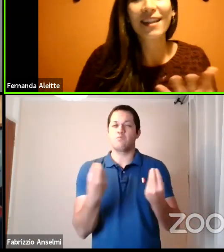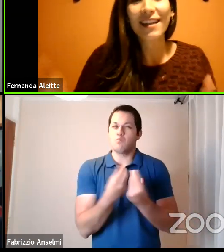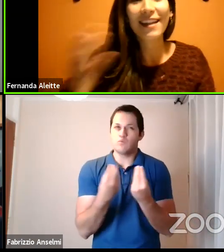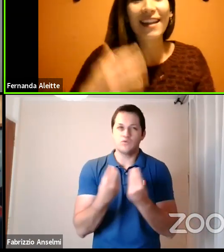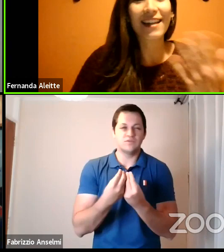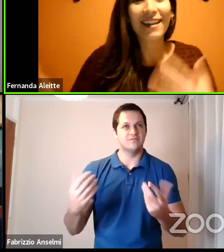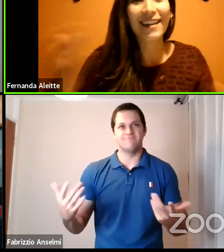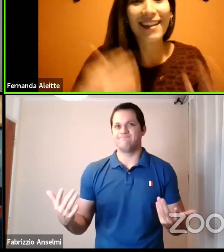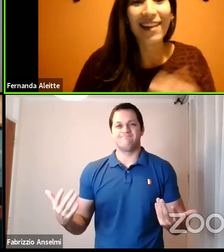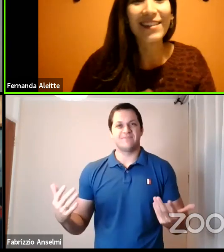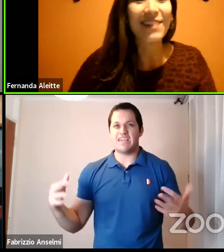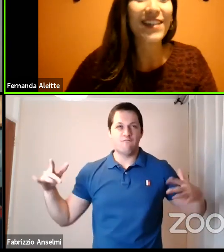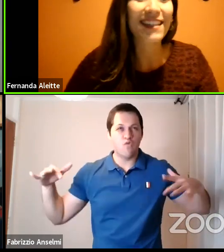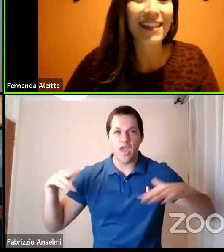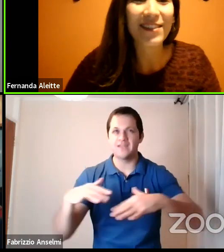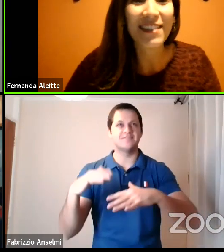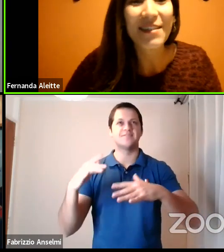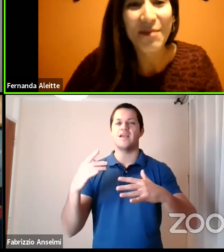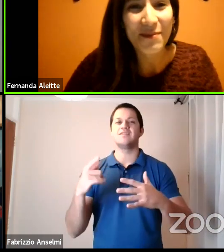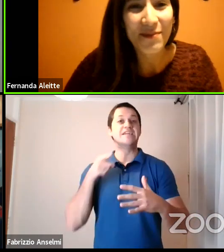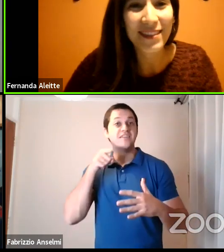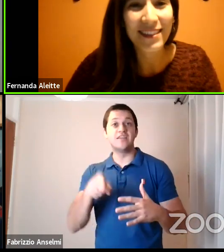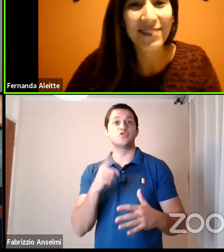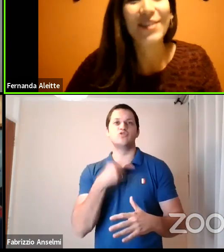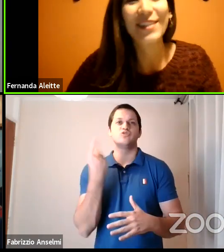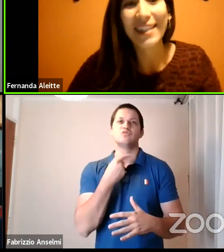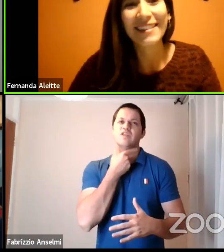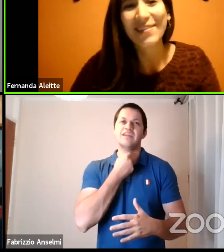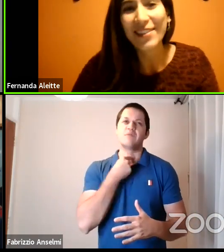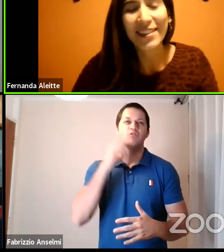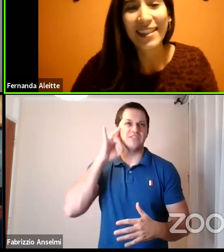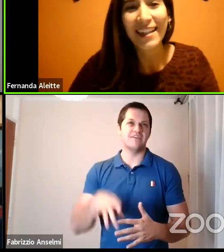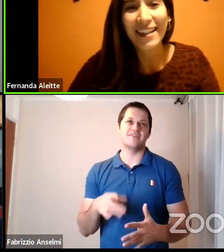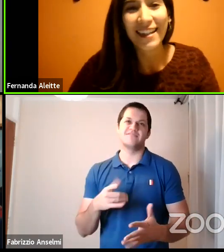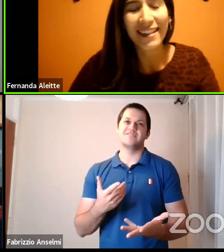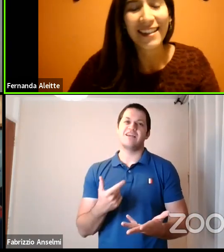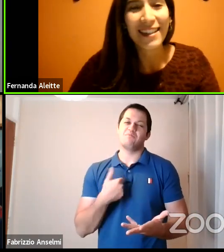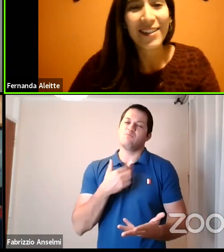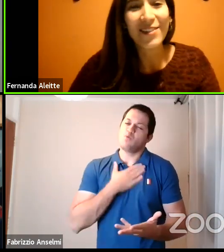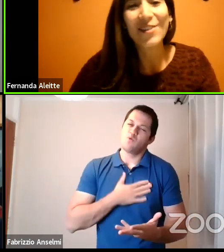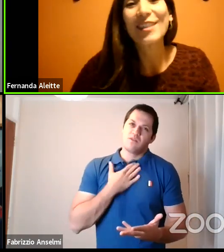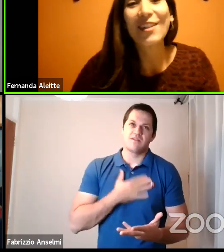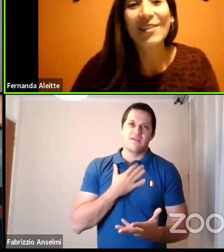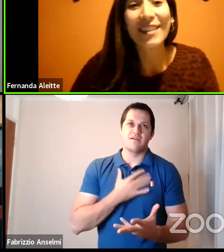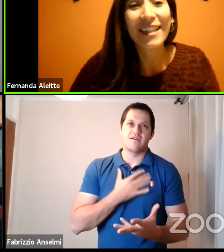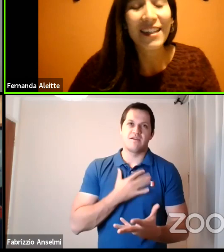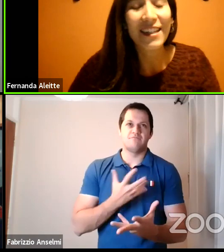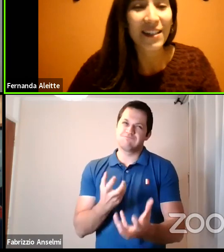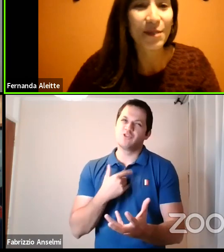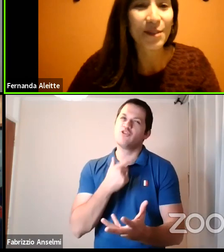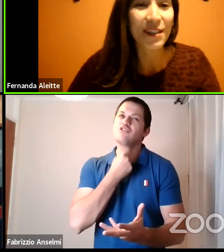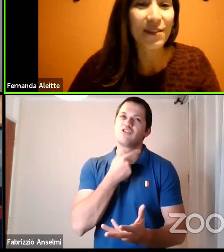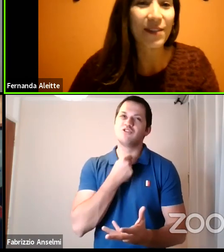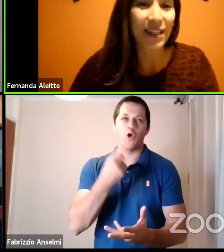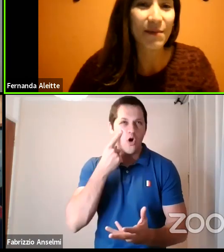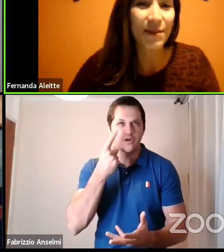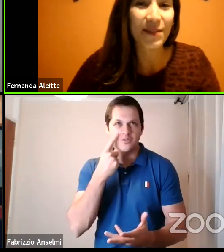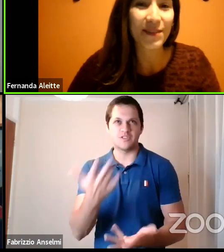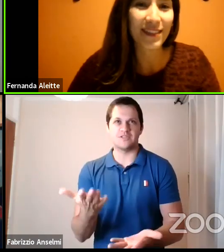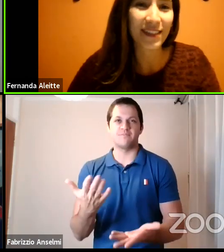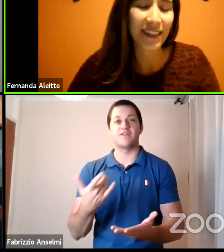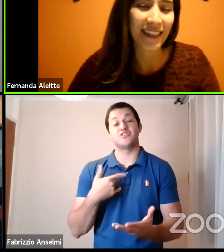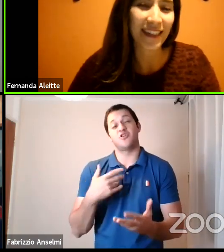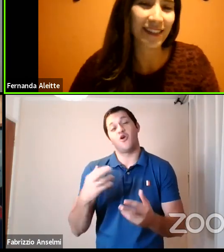es la otra parte que no sabemos. Esa me gustaría conocerlo, sería hermoso que lo